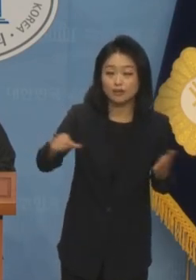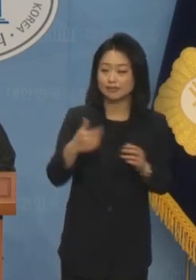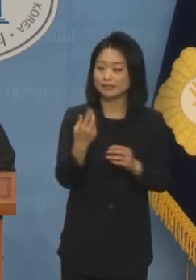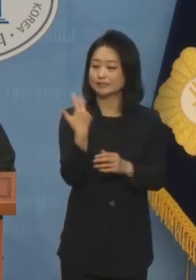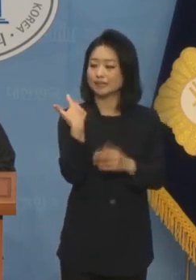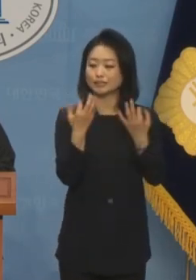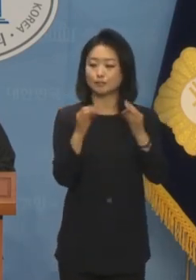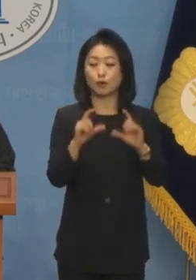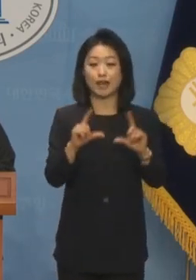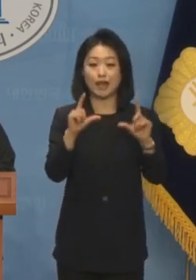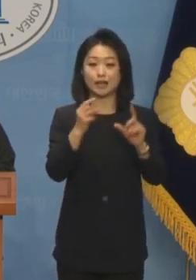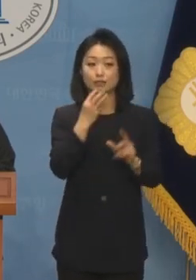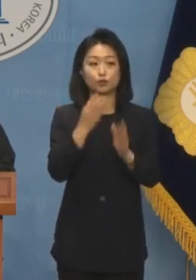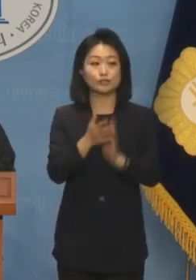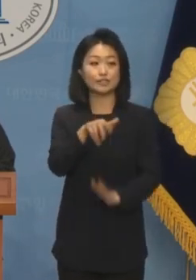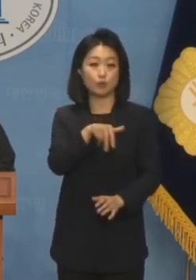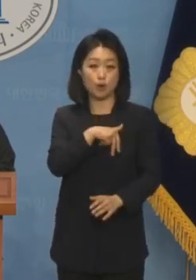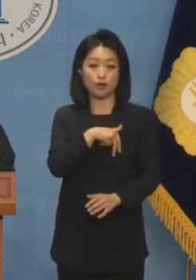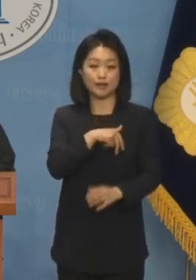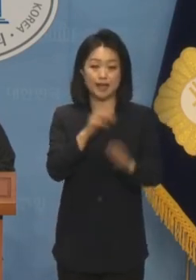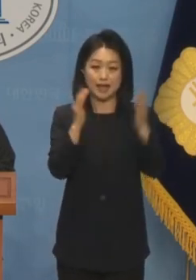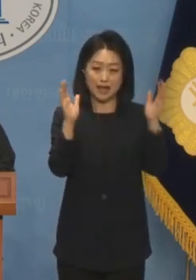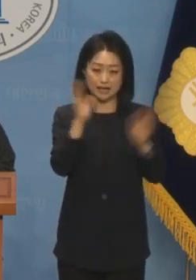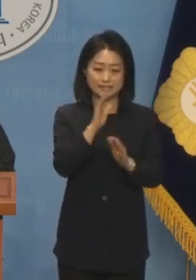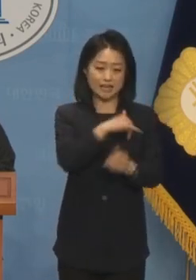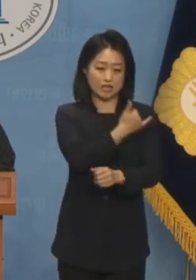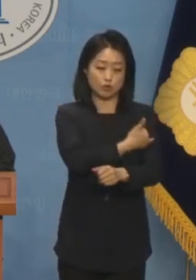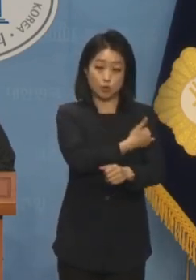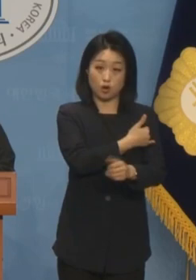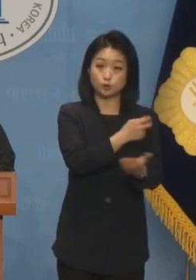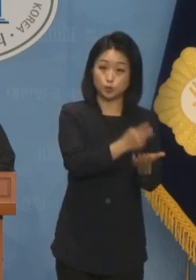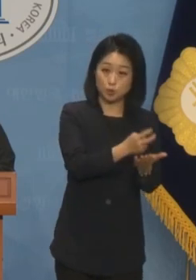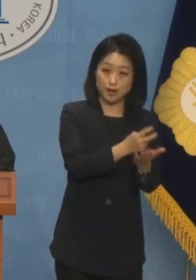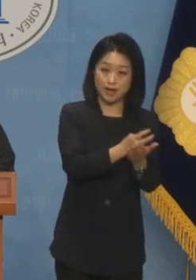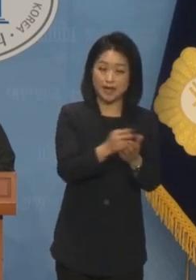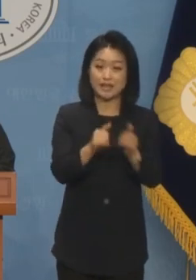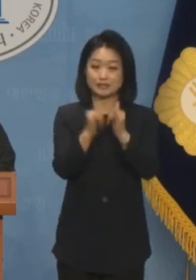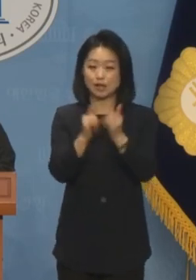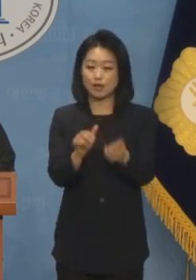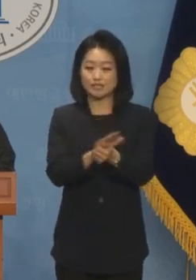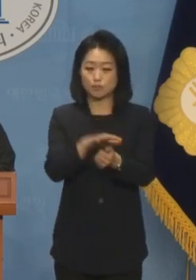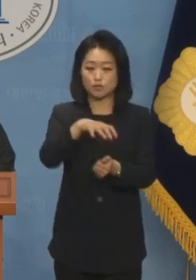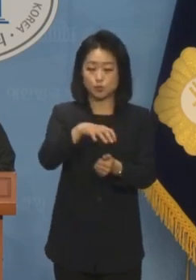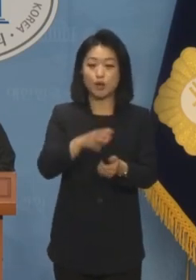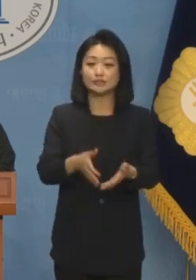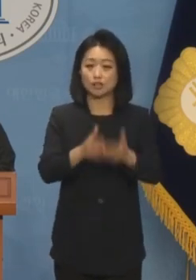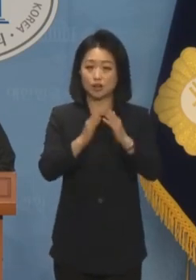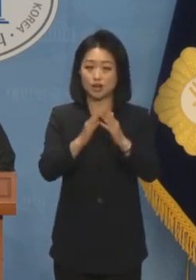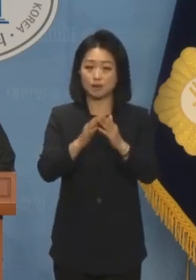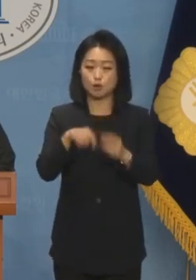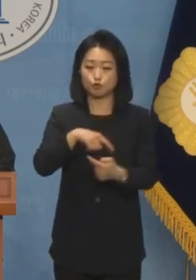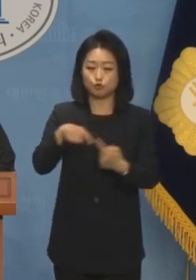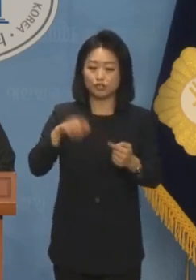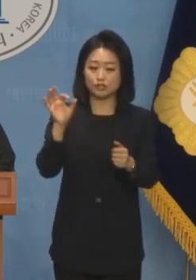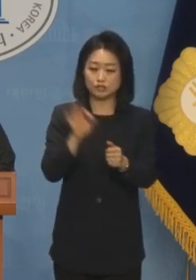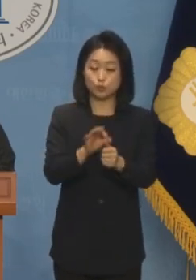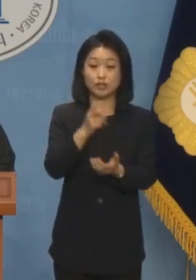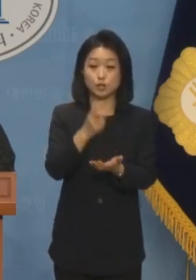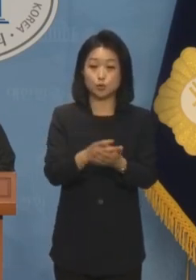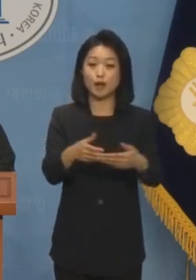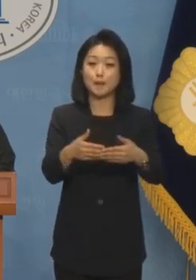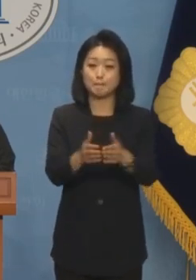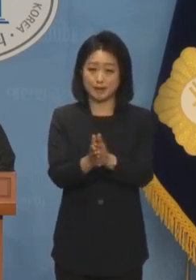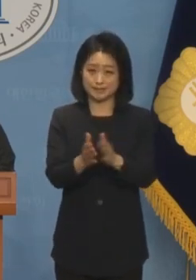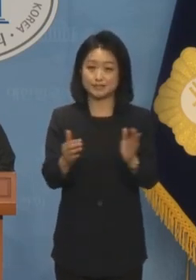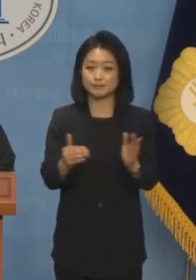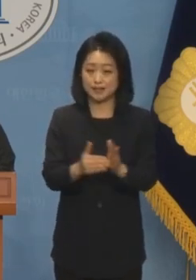금요일 서울시의회는 학생인권 조례와 사회서비스원 설립 및 운영 지원 등에 관한 조례를